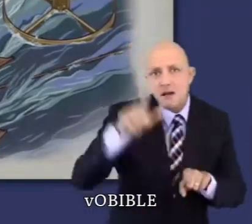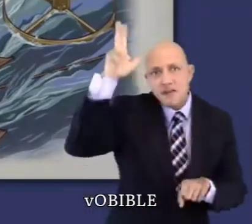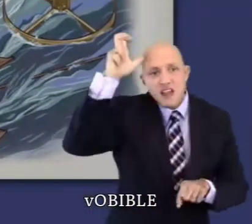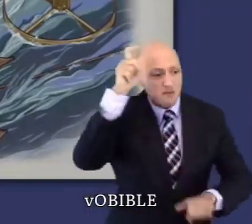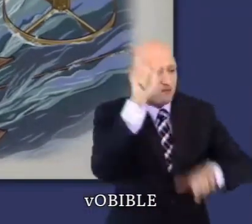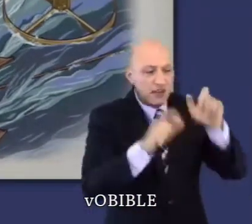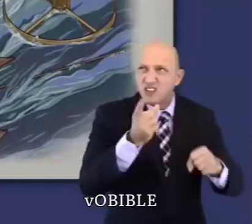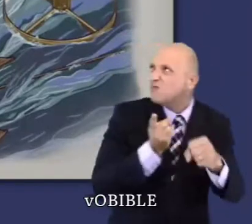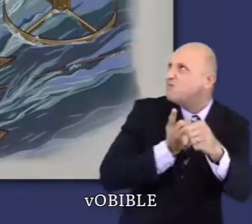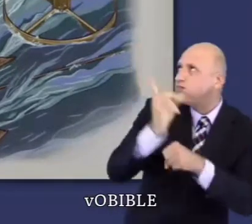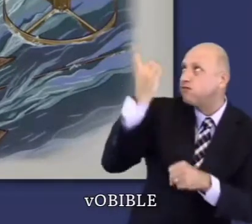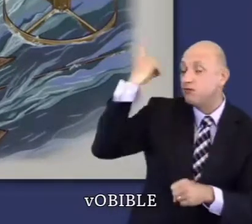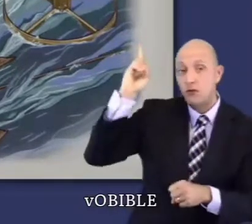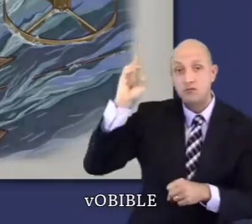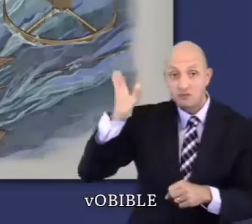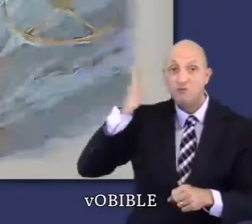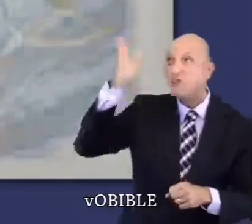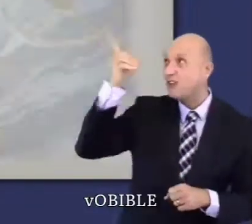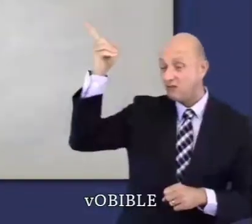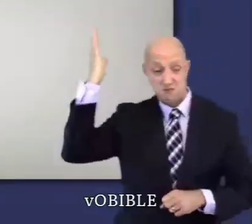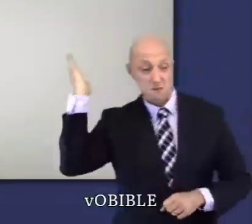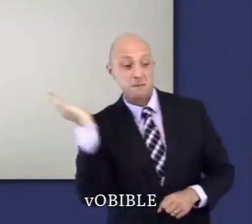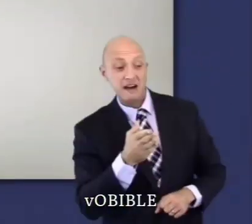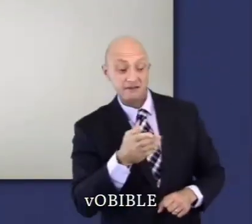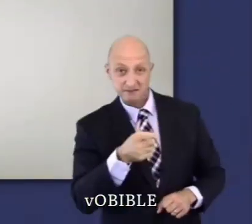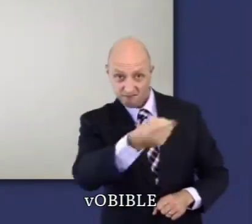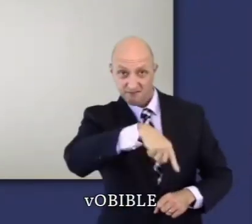Jéhovah, notamment Satan.